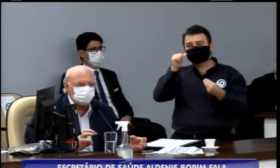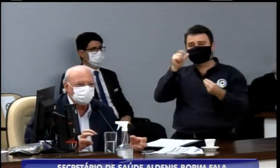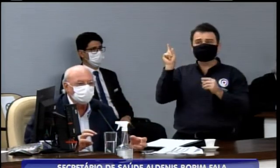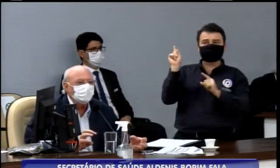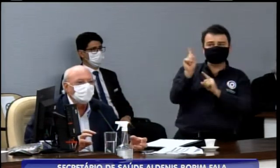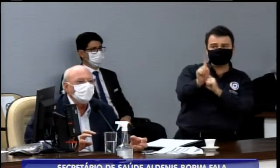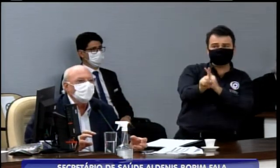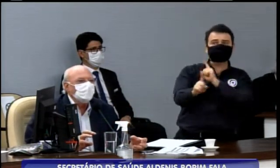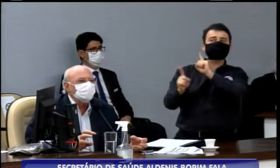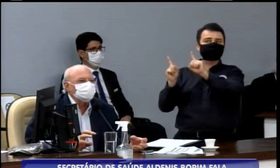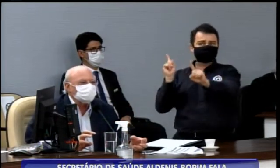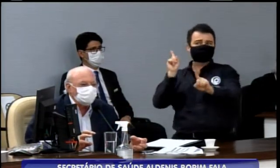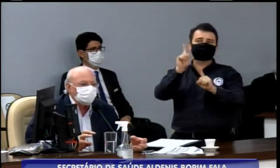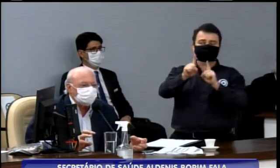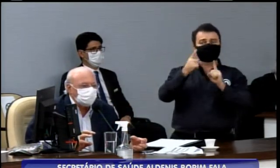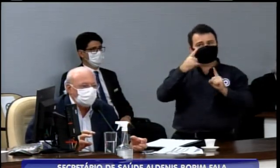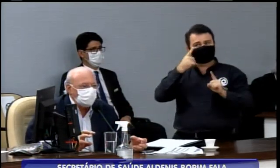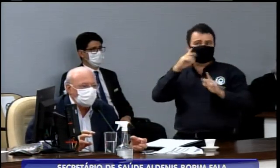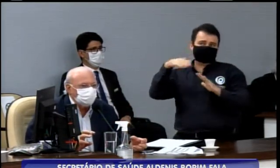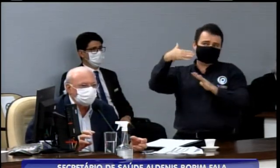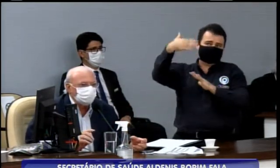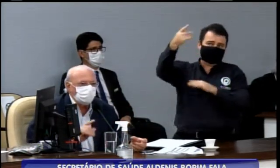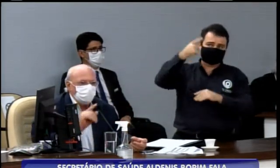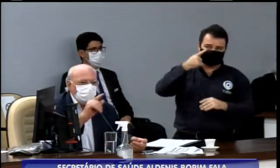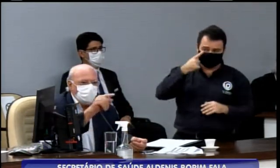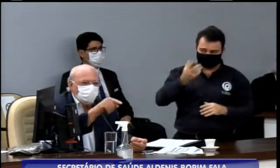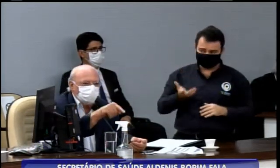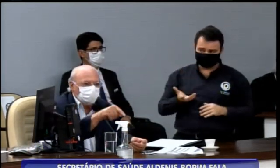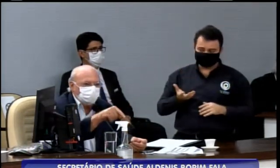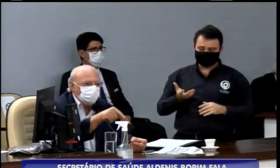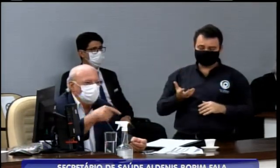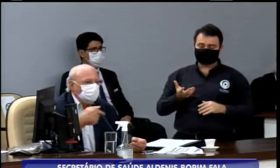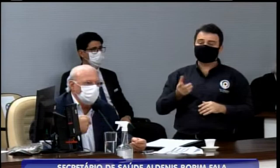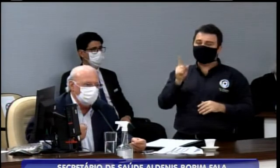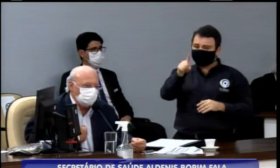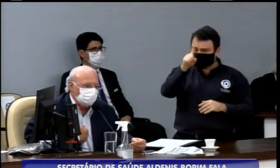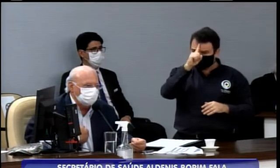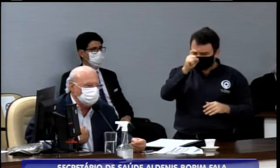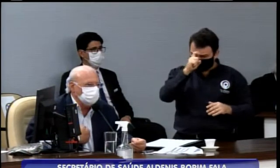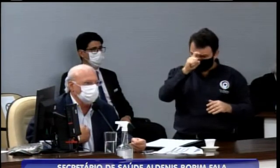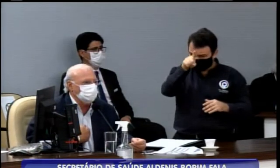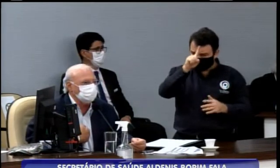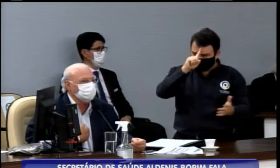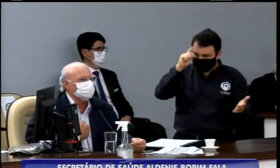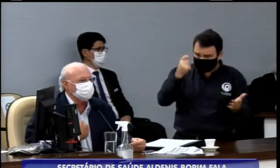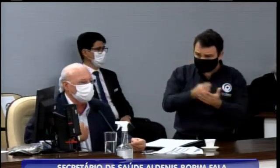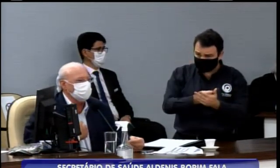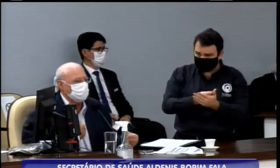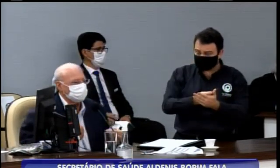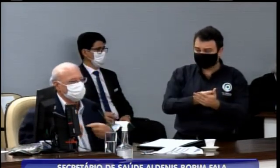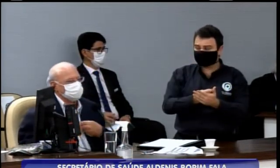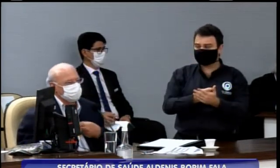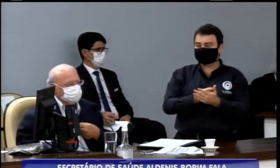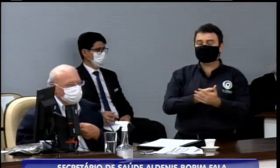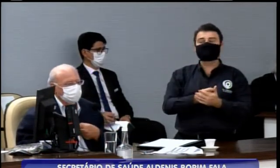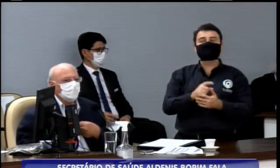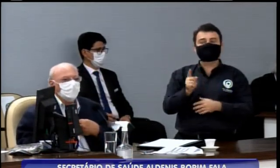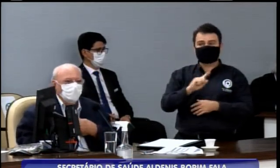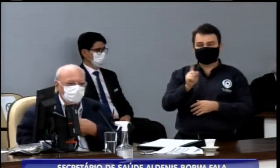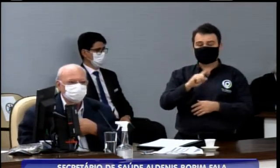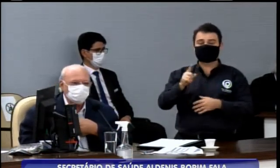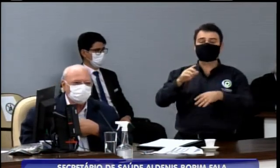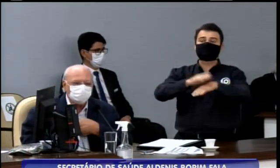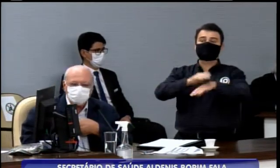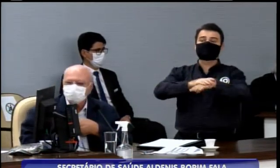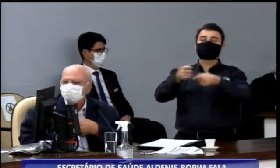pela outra. Mas quem vai trocar isso? É o hospital? Não. Quem vai fazer essa gestão